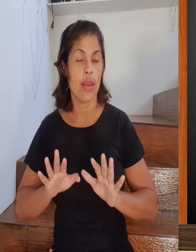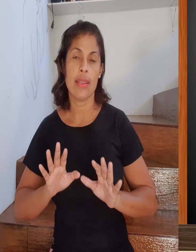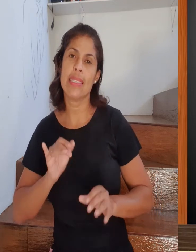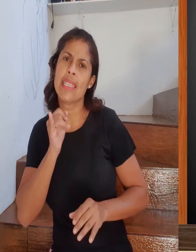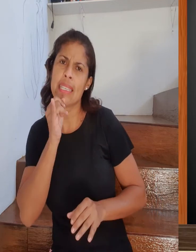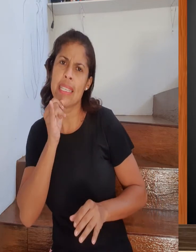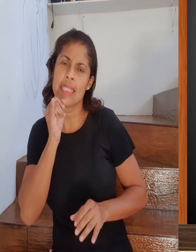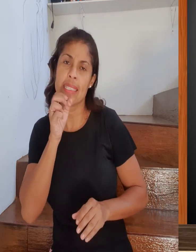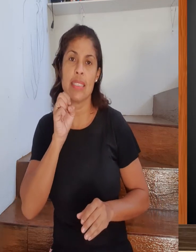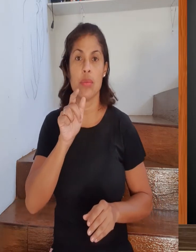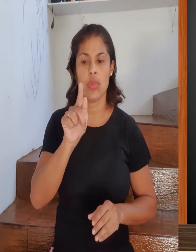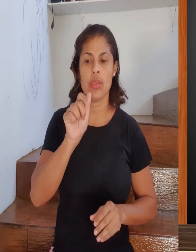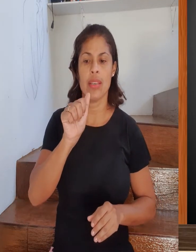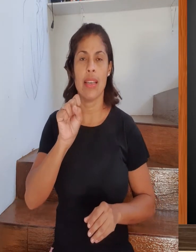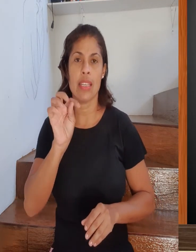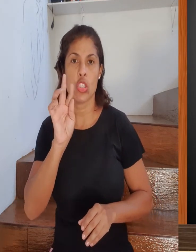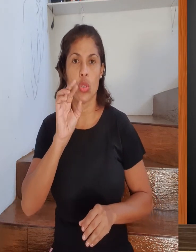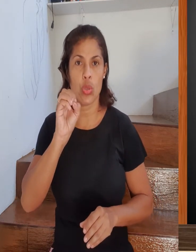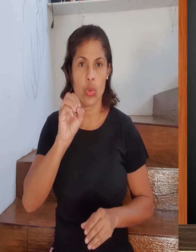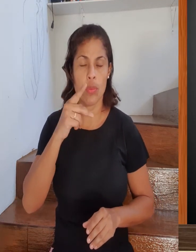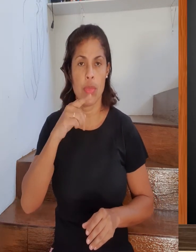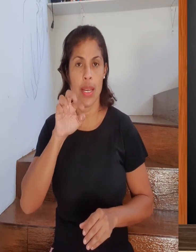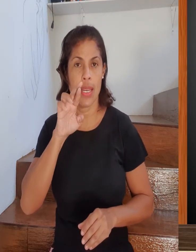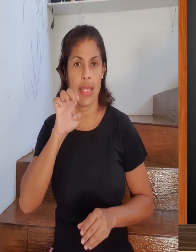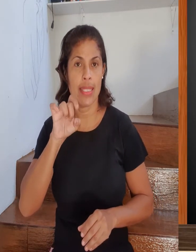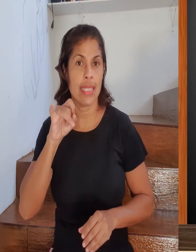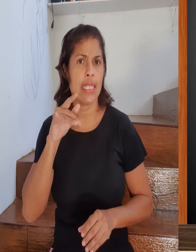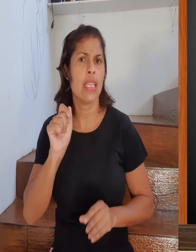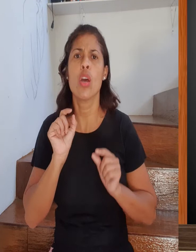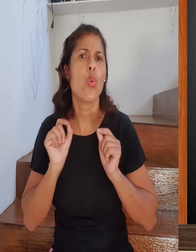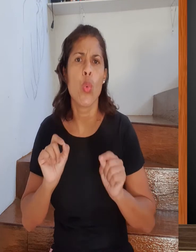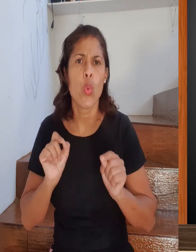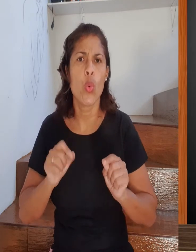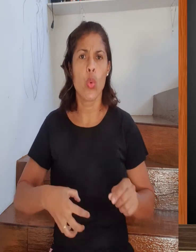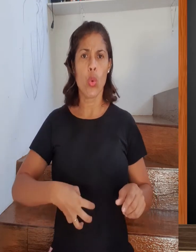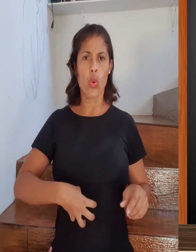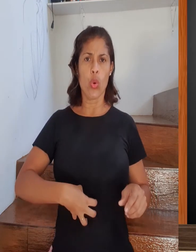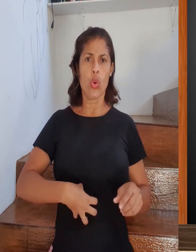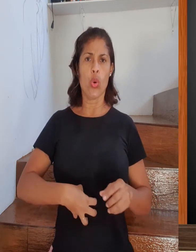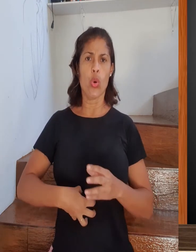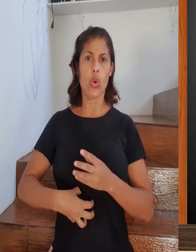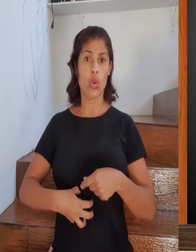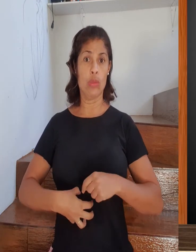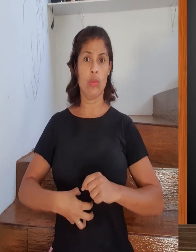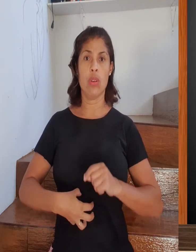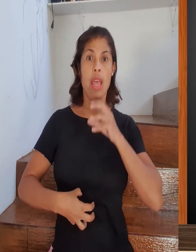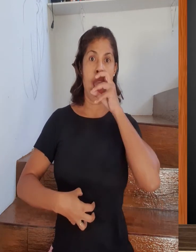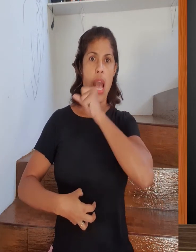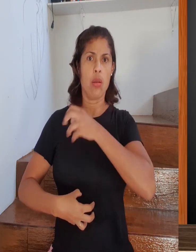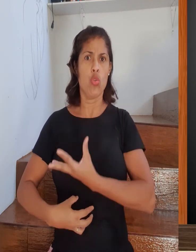outro lado, no caso de gastroparesias, ou seja, quando o estômago tem um tempo de